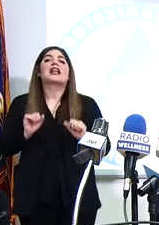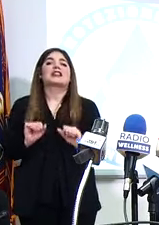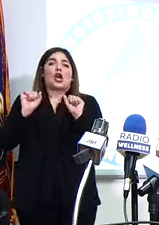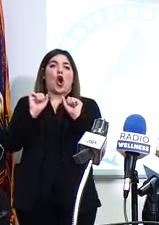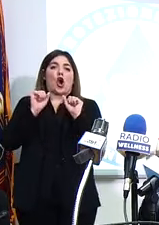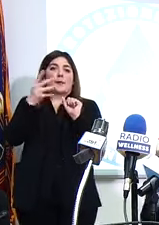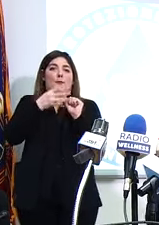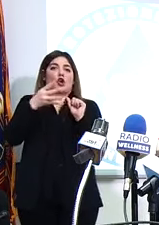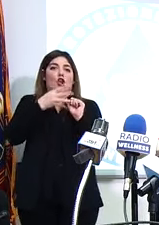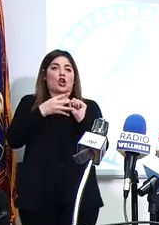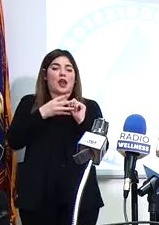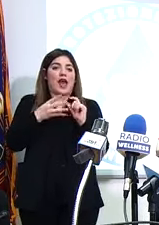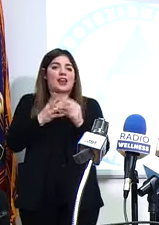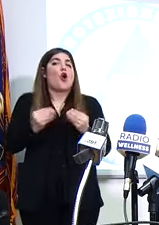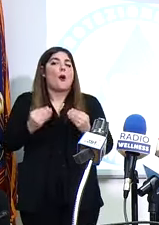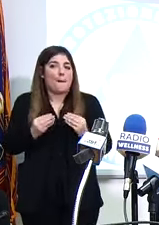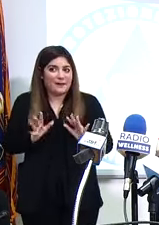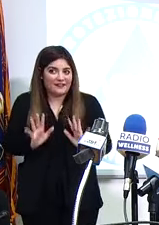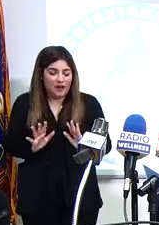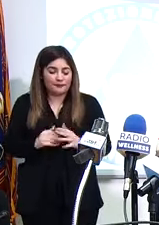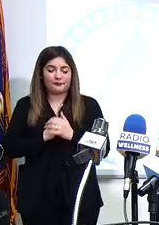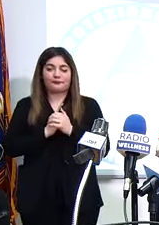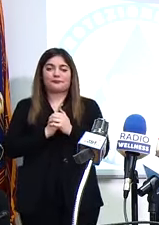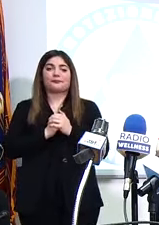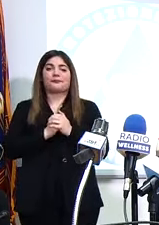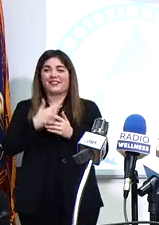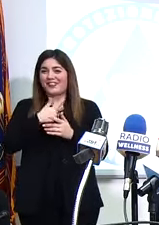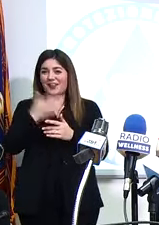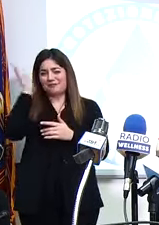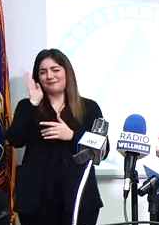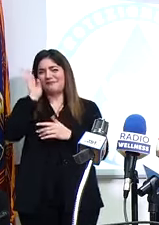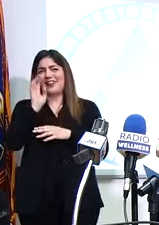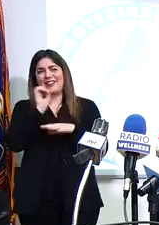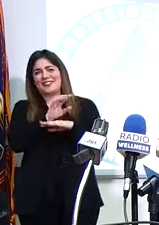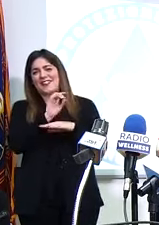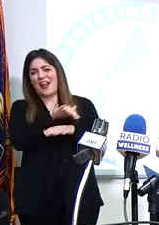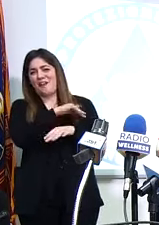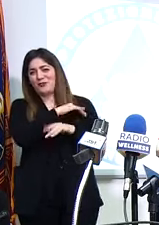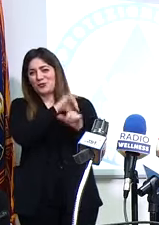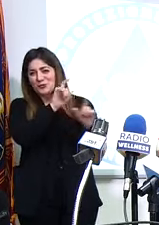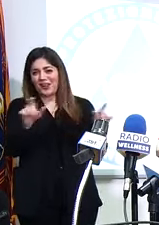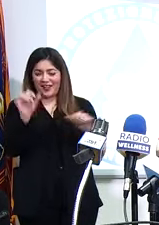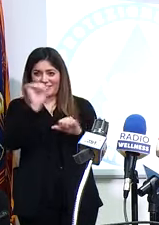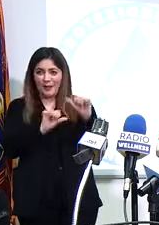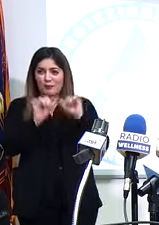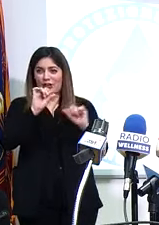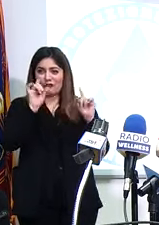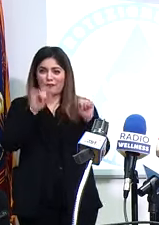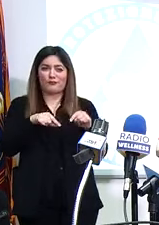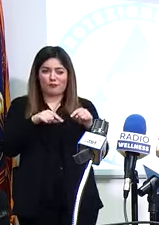fa anche questa, è bellissima perché io la insegnavo agli studenti e la facevamo anche nei laboratori, e questo